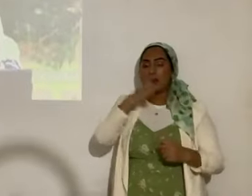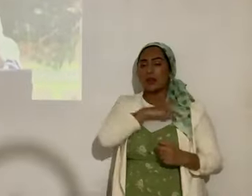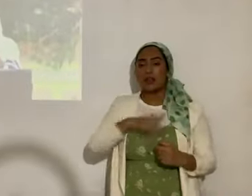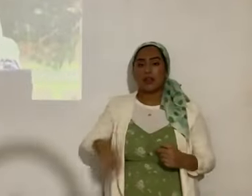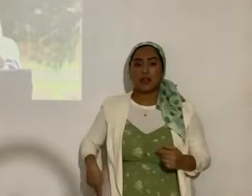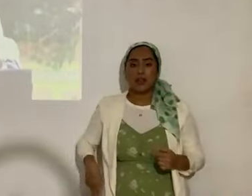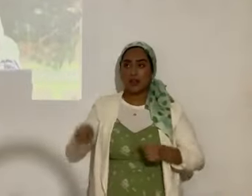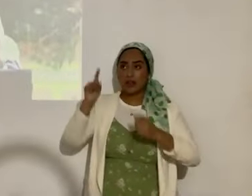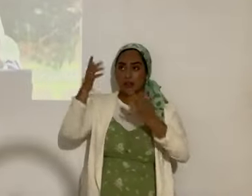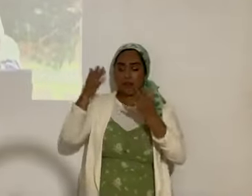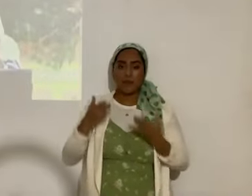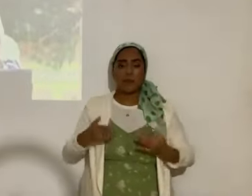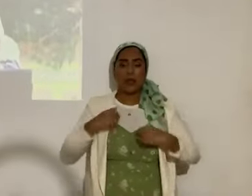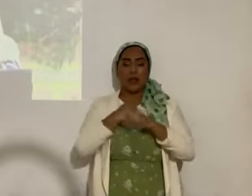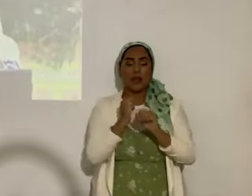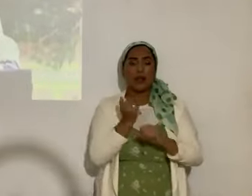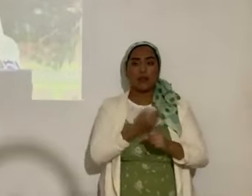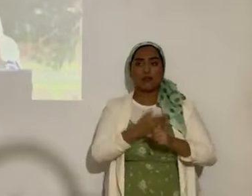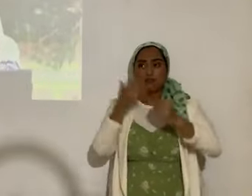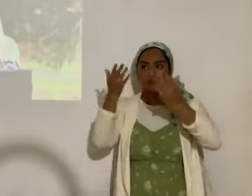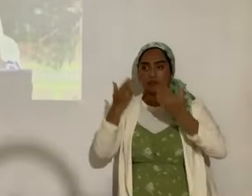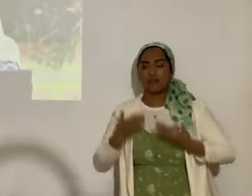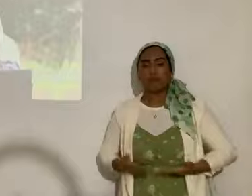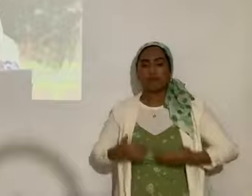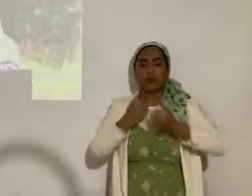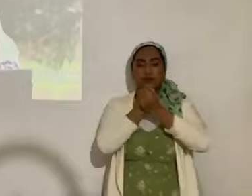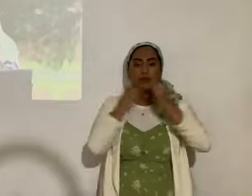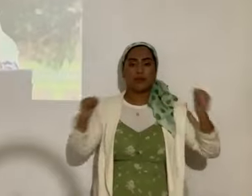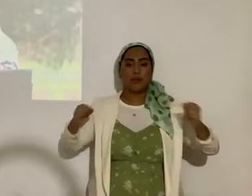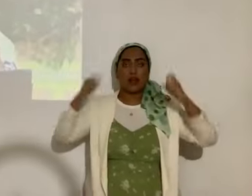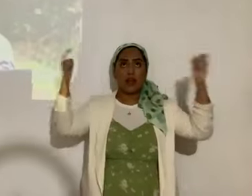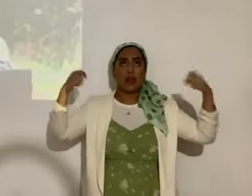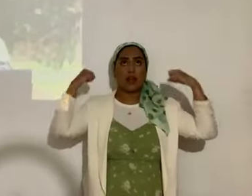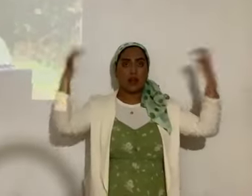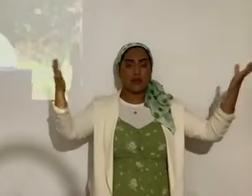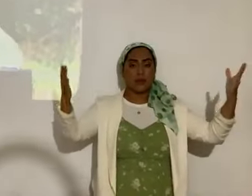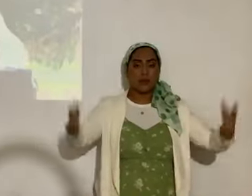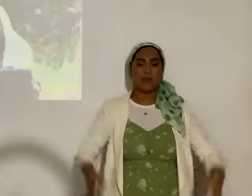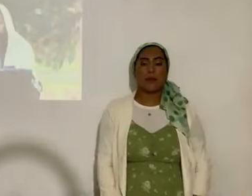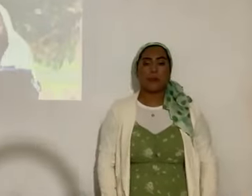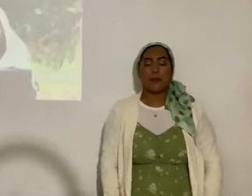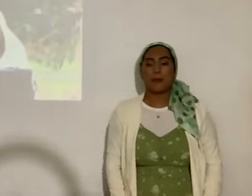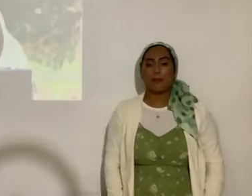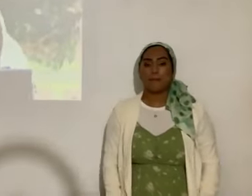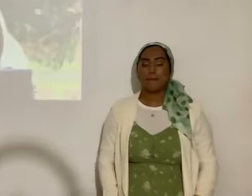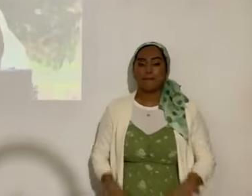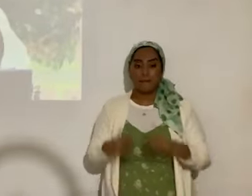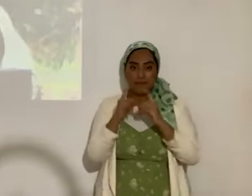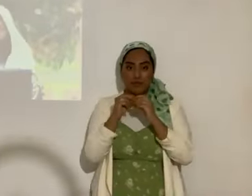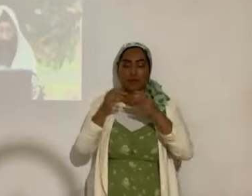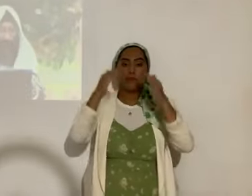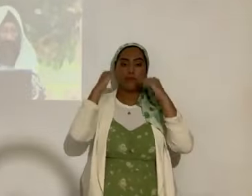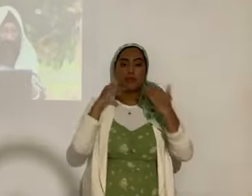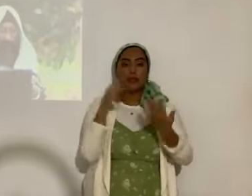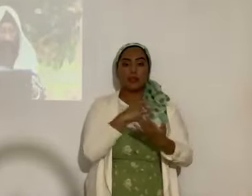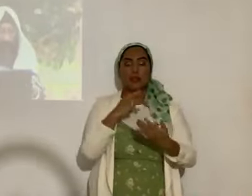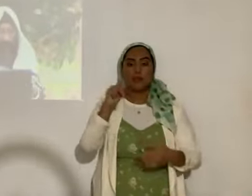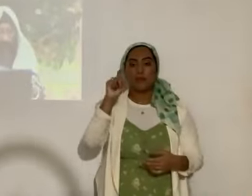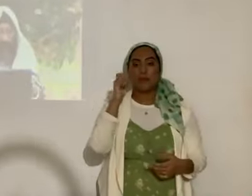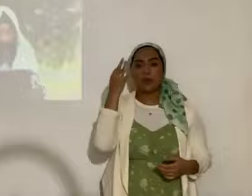El que nos ha creado y nos ha dado la salvación Aleluya vamos una vez más al salmo